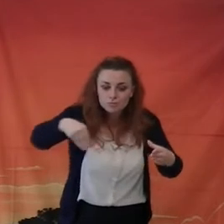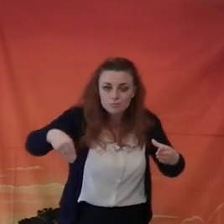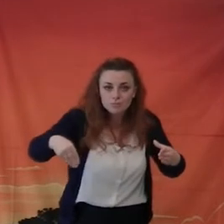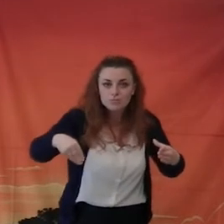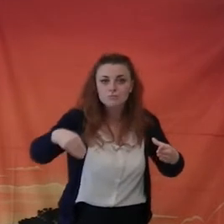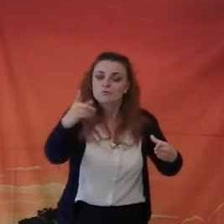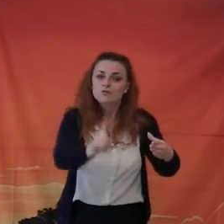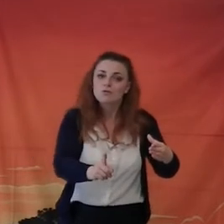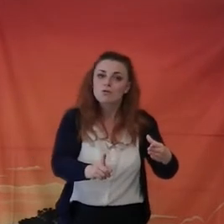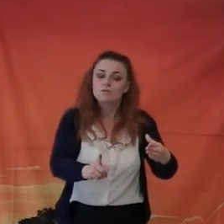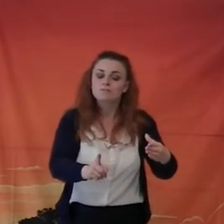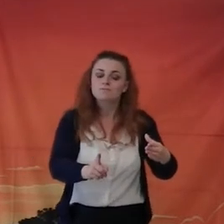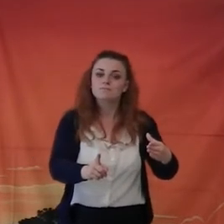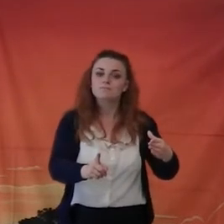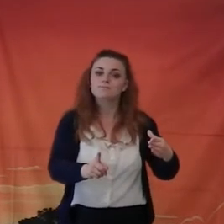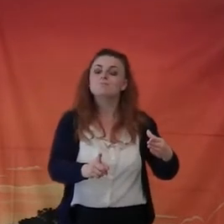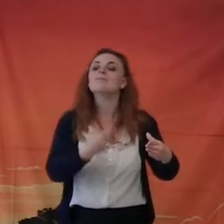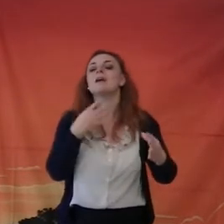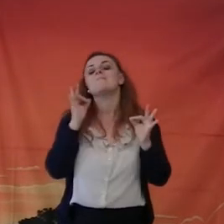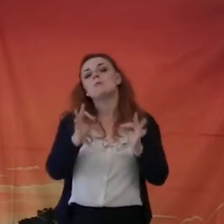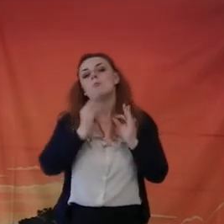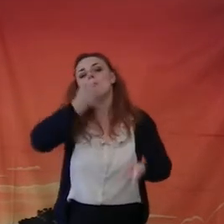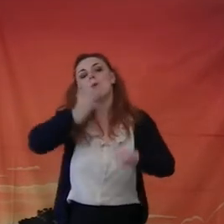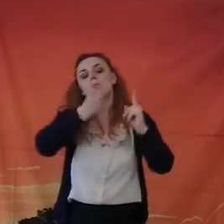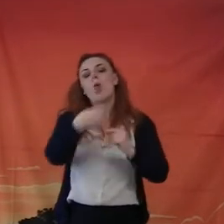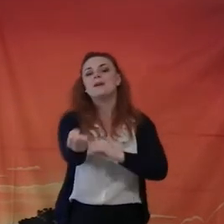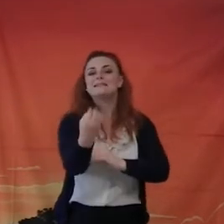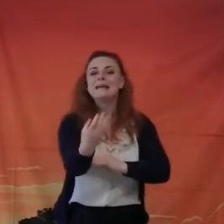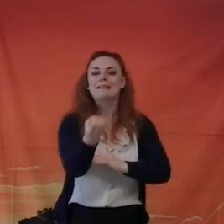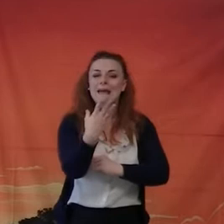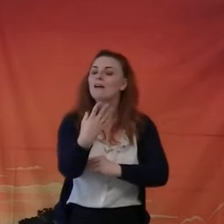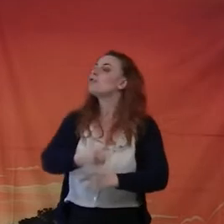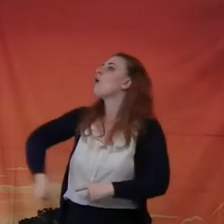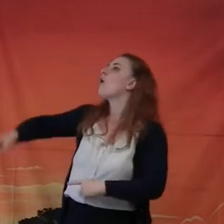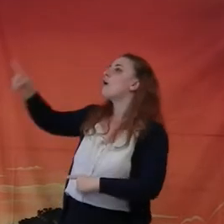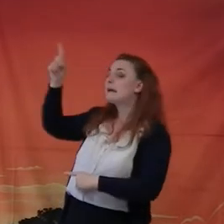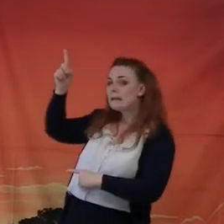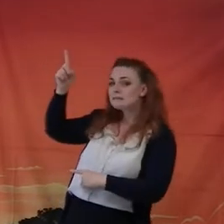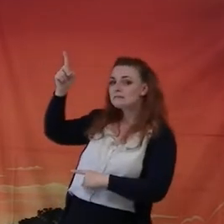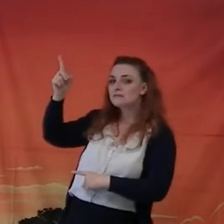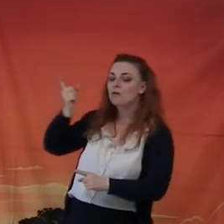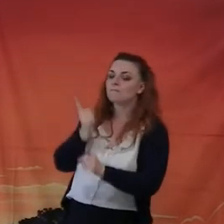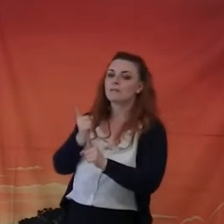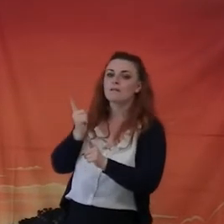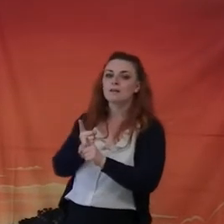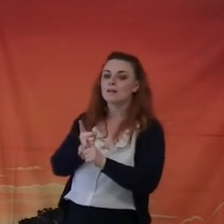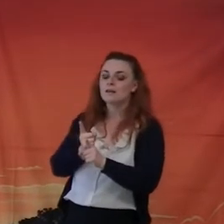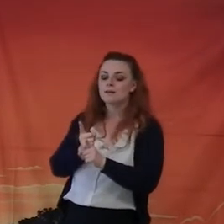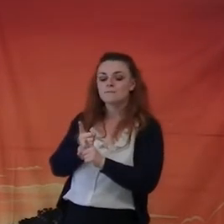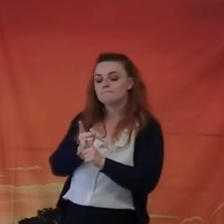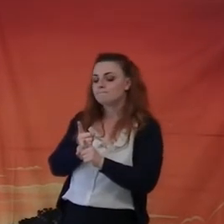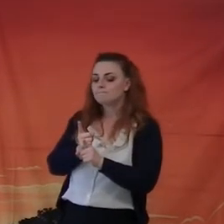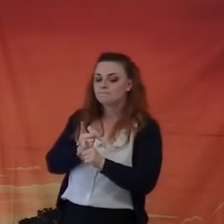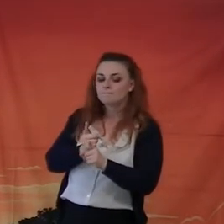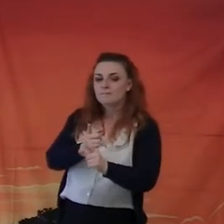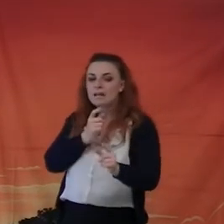o di una denominazione. Loro ci hanno insegnato a vivere Cristo nella loro vita durante la